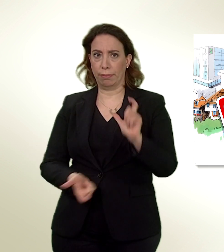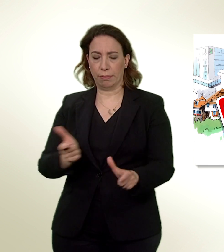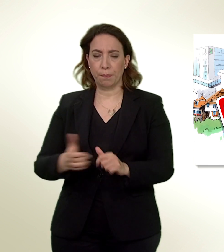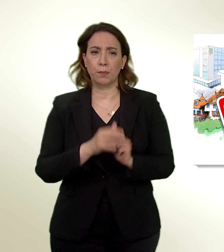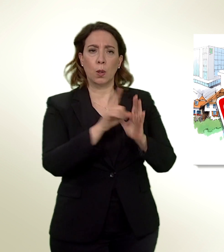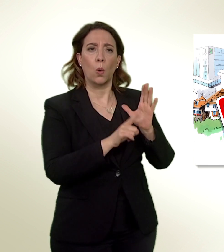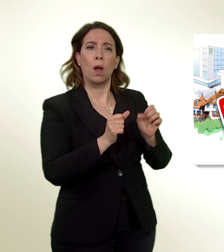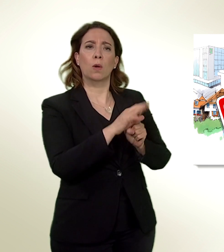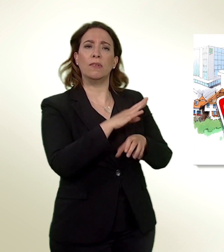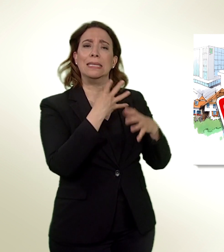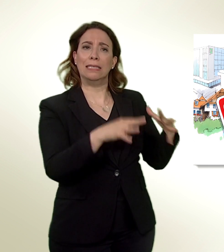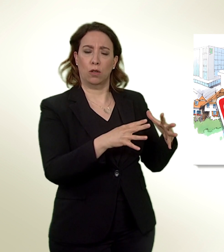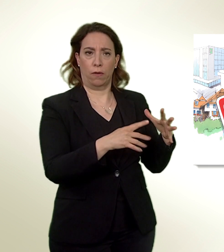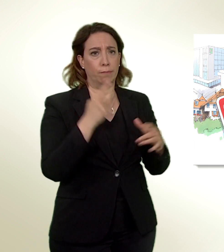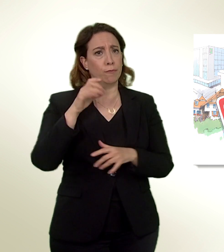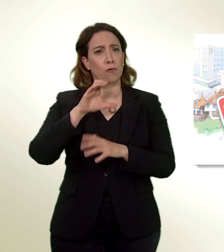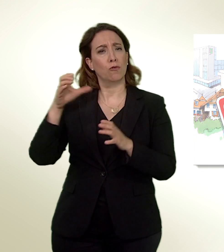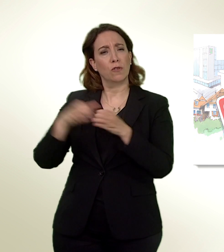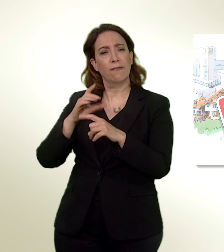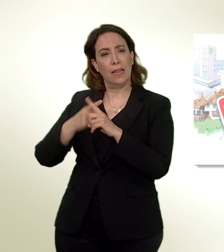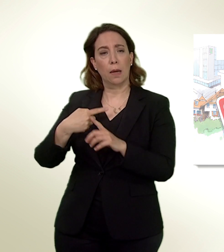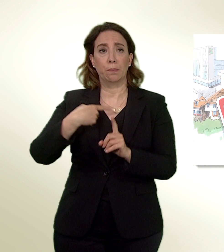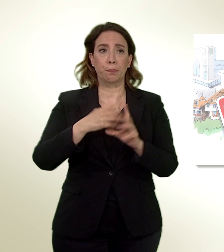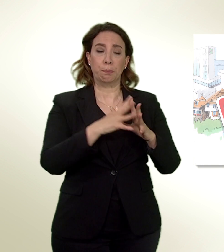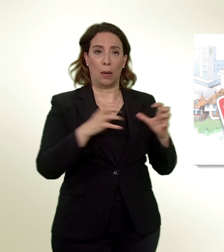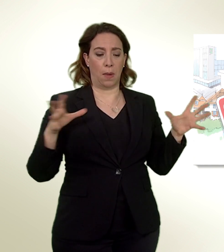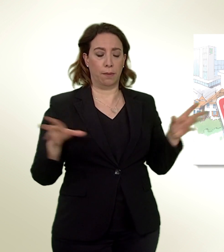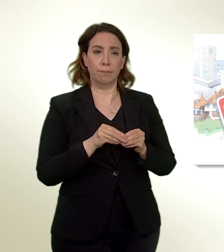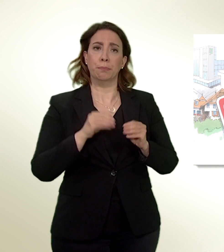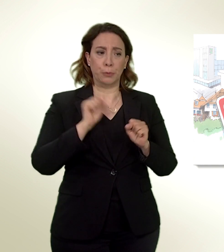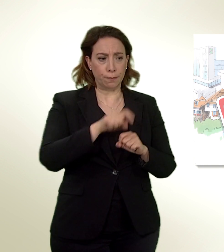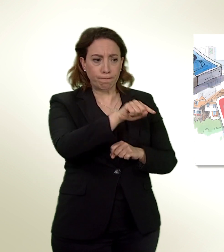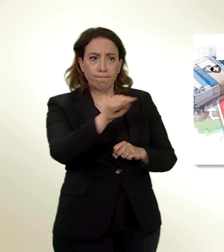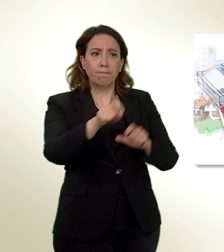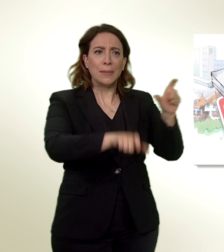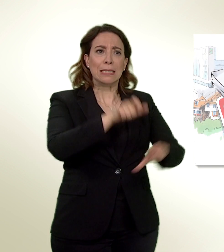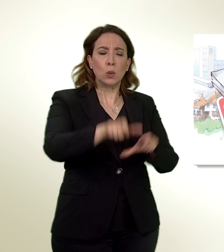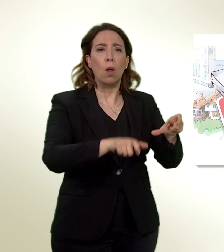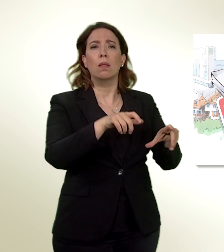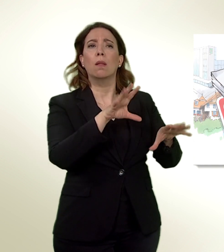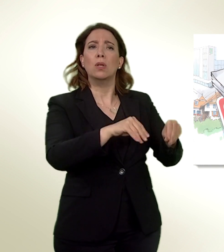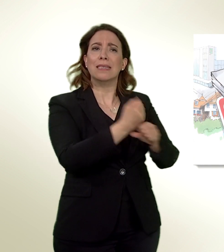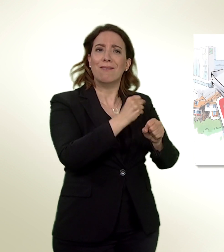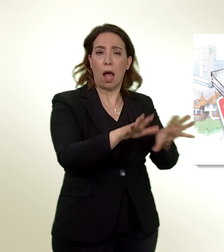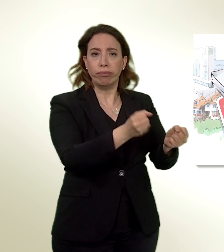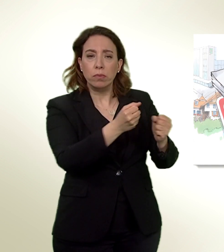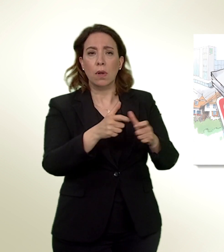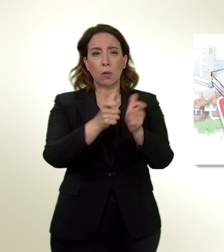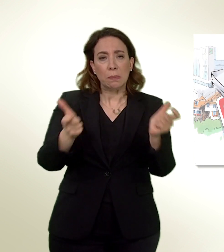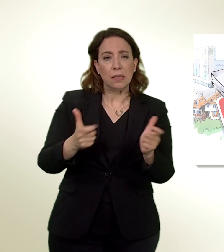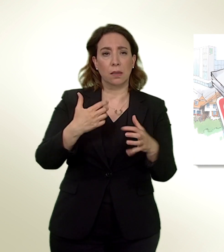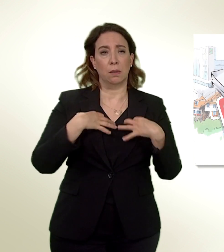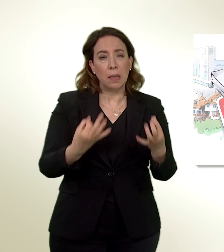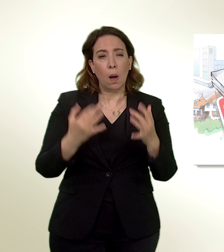loi Covid-19 permet au Conseil fédéral et au Parlement de soutenir financièrement les employés et les indépendants, les entreprises,